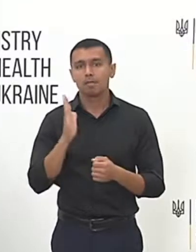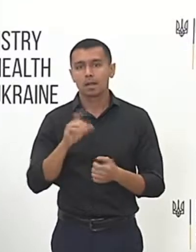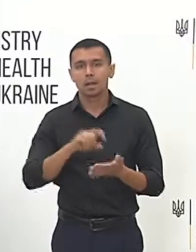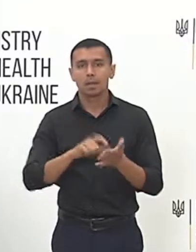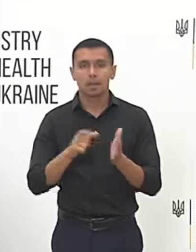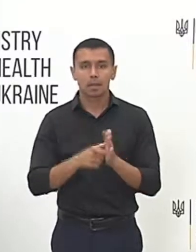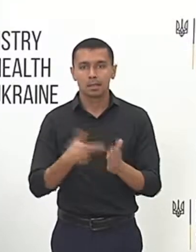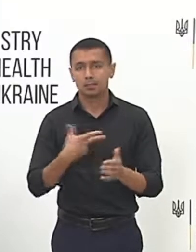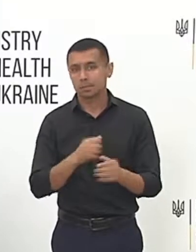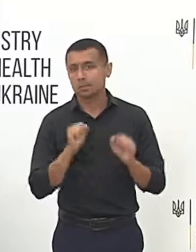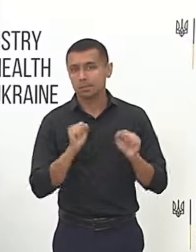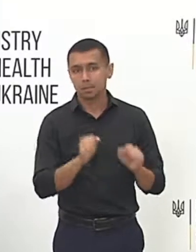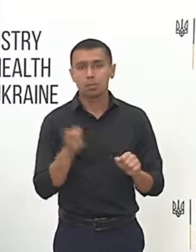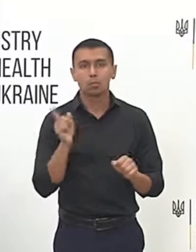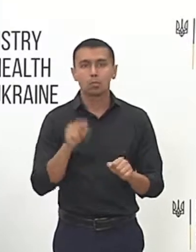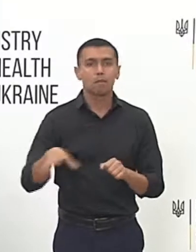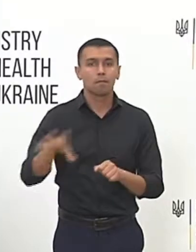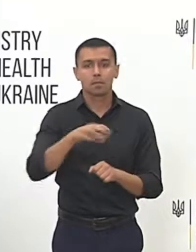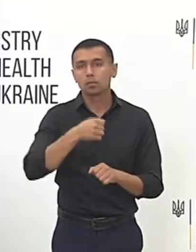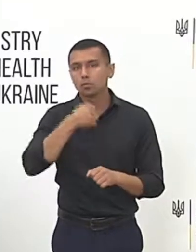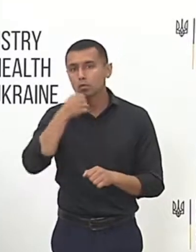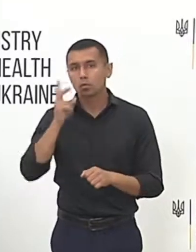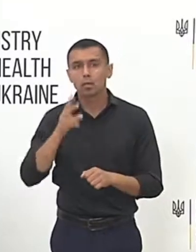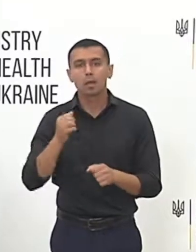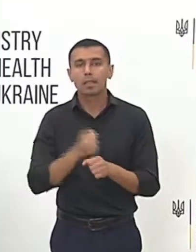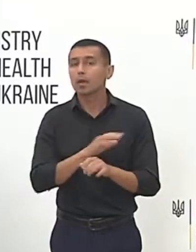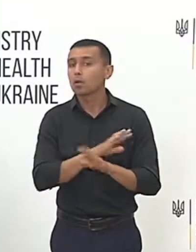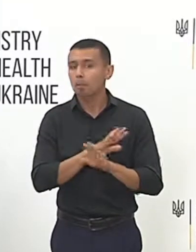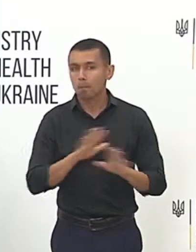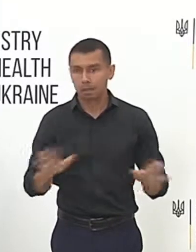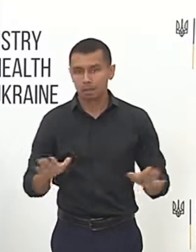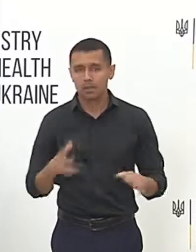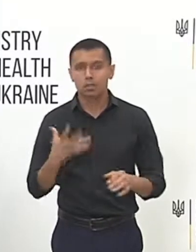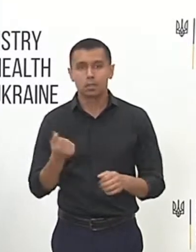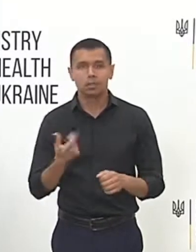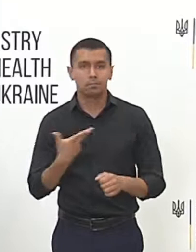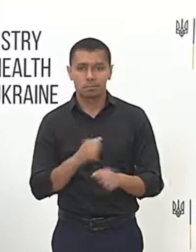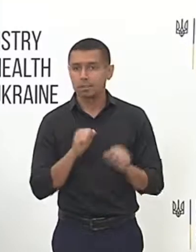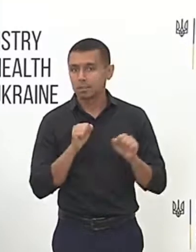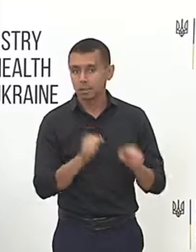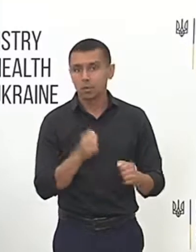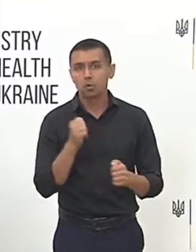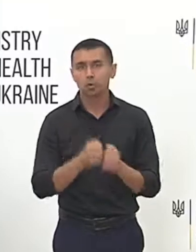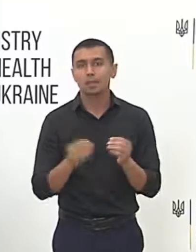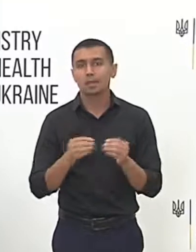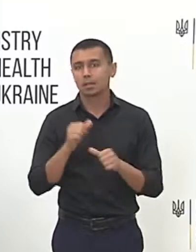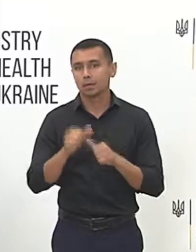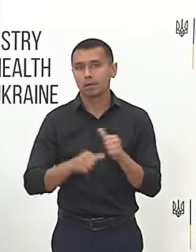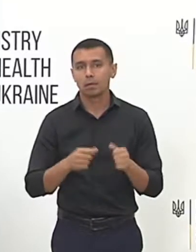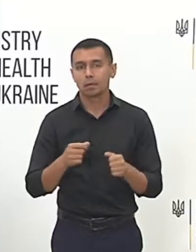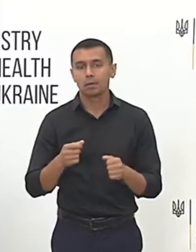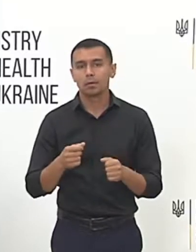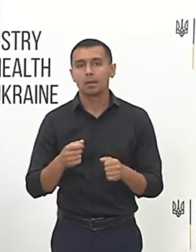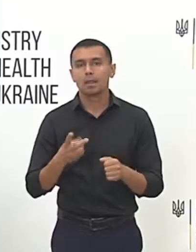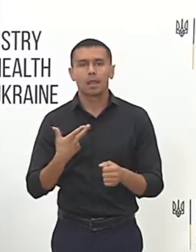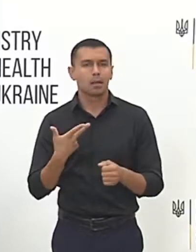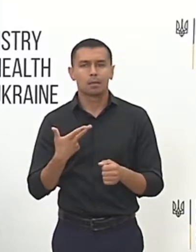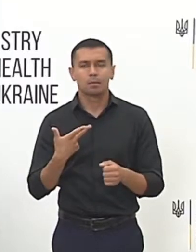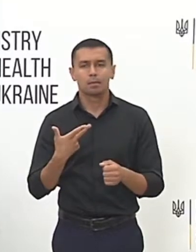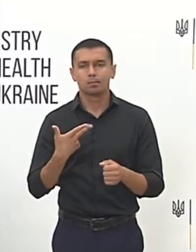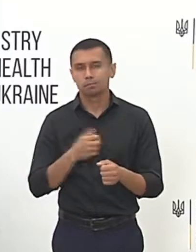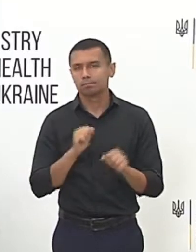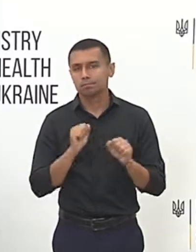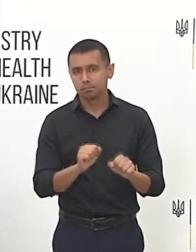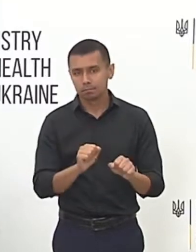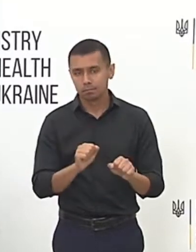кабінетах щеплення, тому всі дорослі, хто не робив щеплення кожні 10 років не ревакцинувався від дифтерії